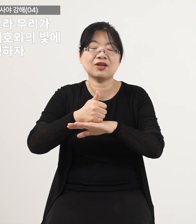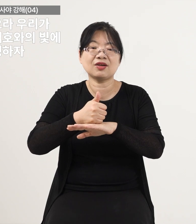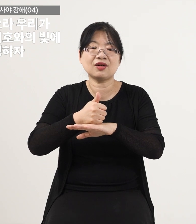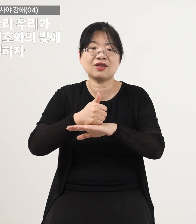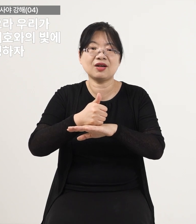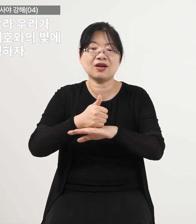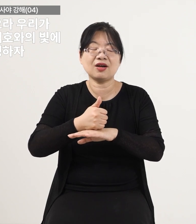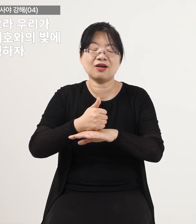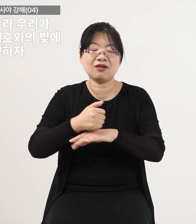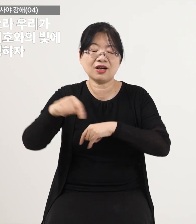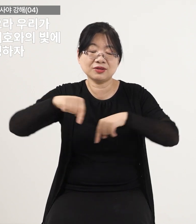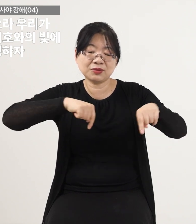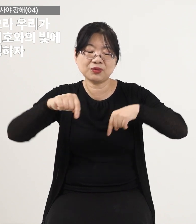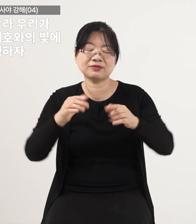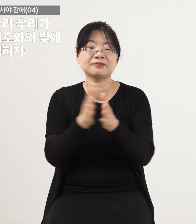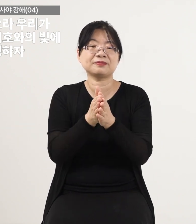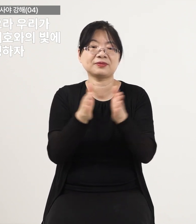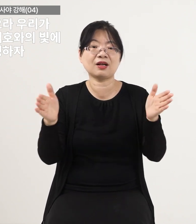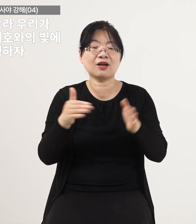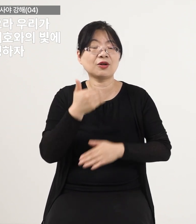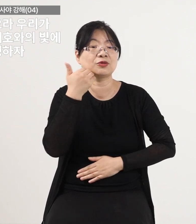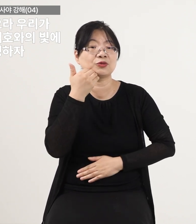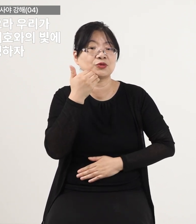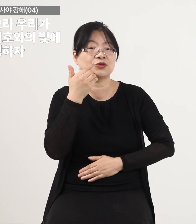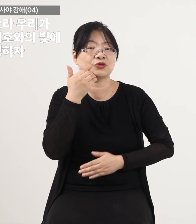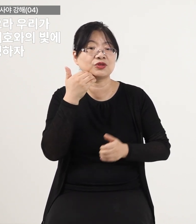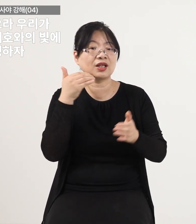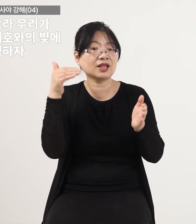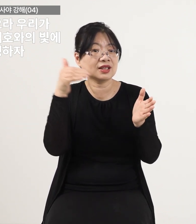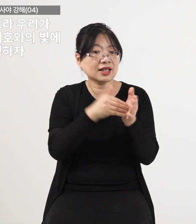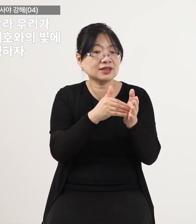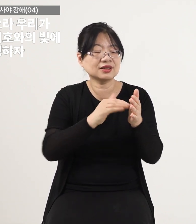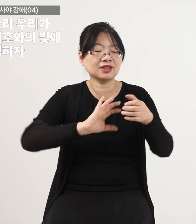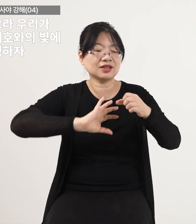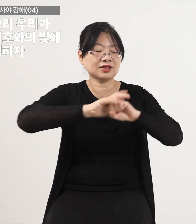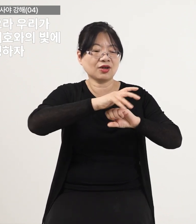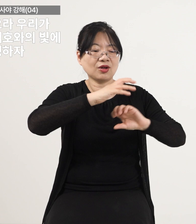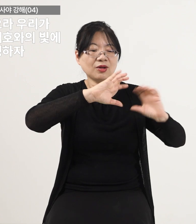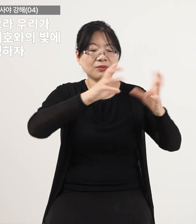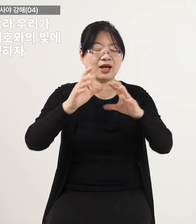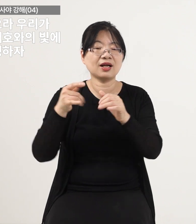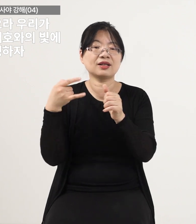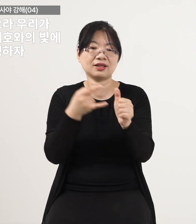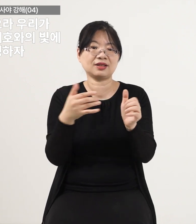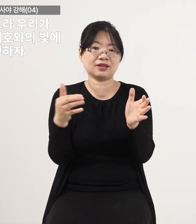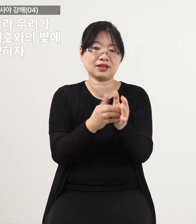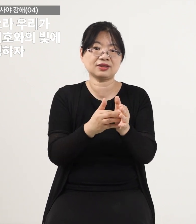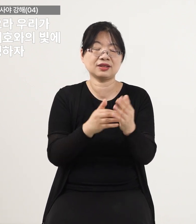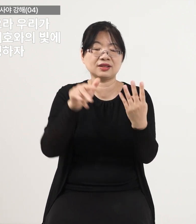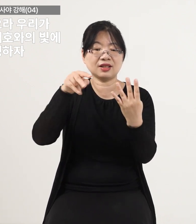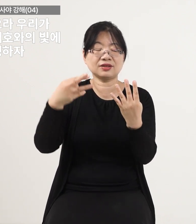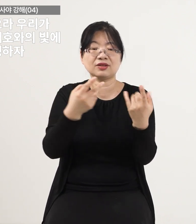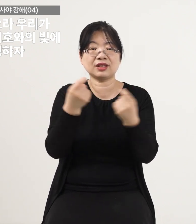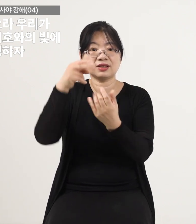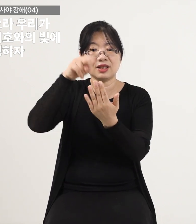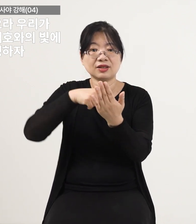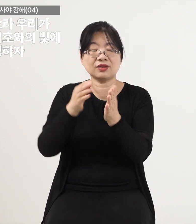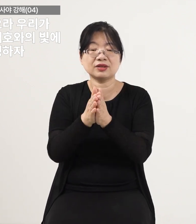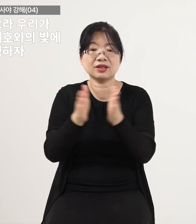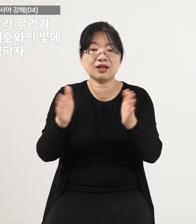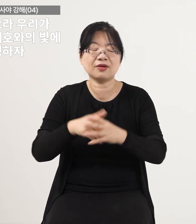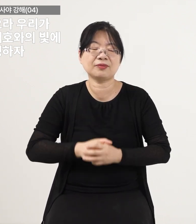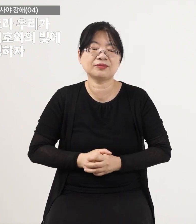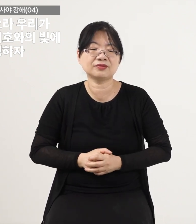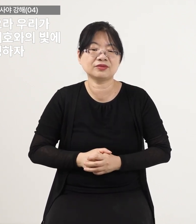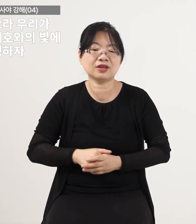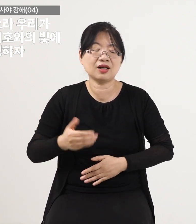본격적으로 통치를 시작하신다. 누구에게까지? 열방에게까지. 자, 4절을 다시 보십시다. 그가